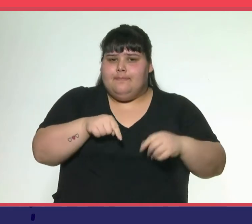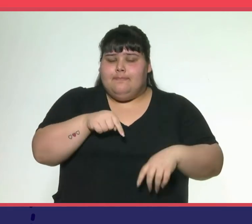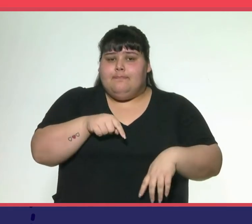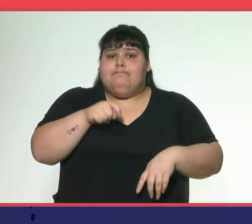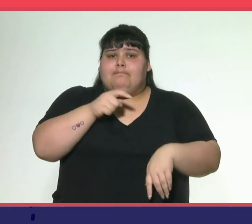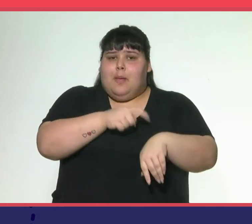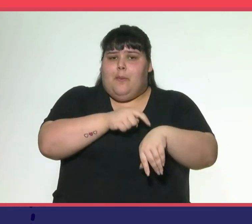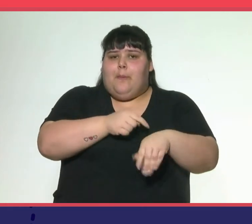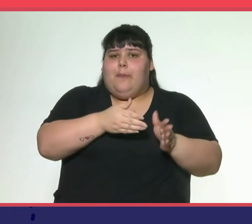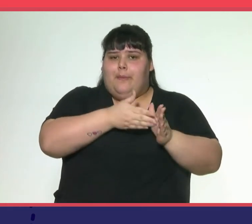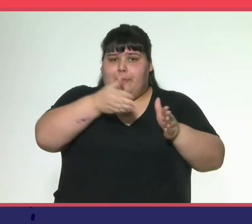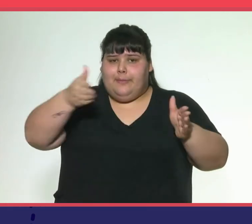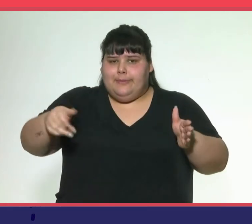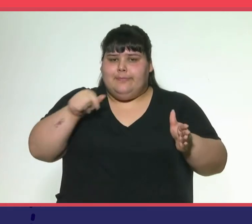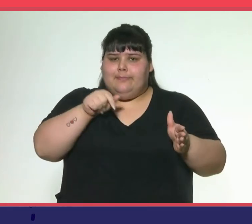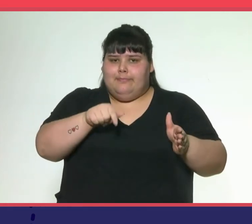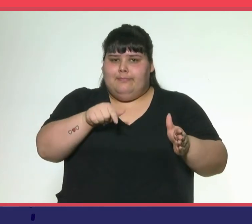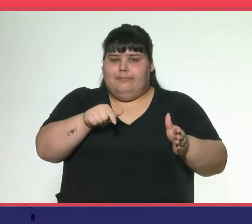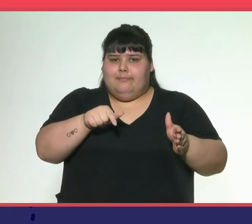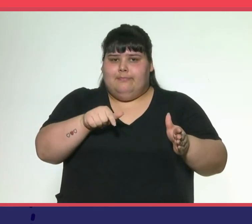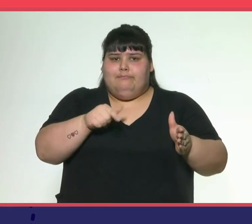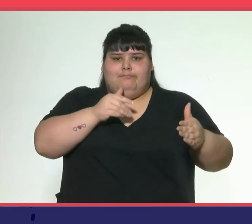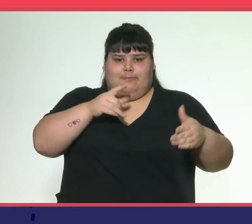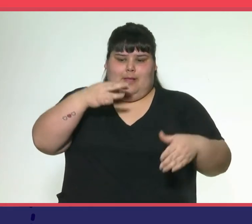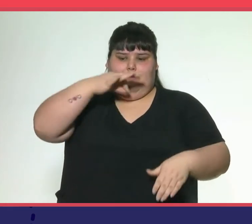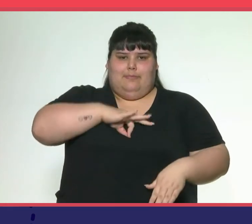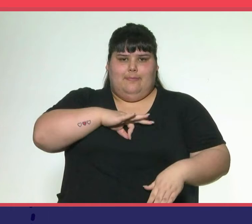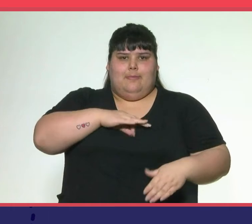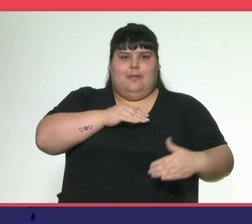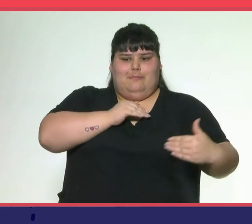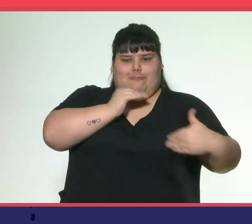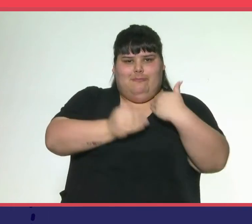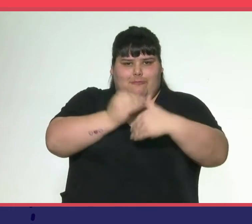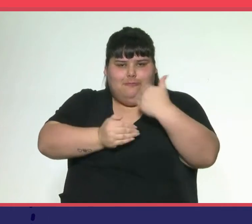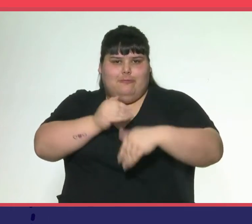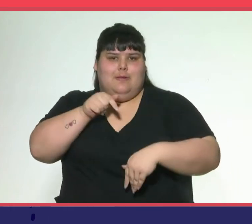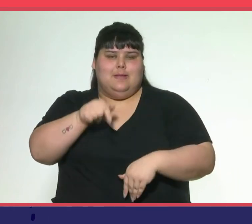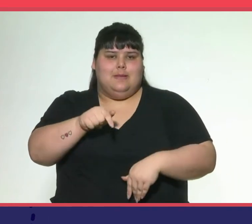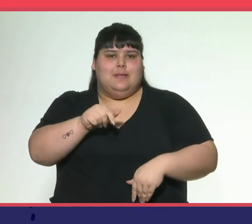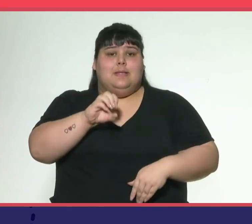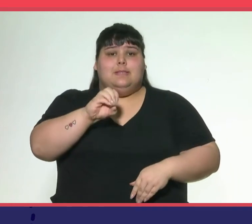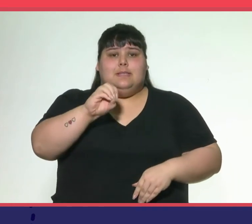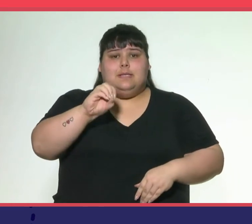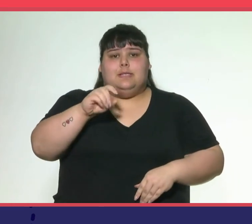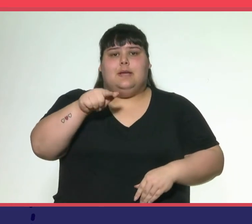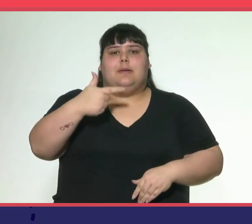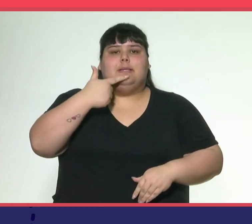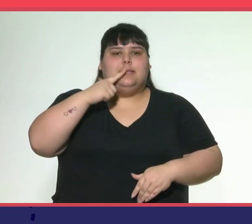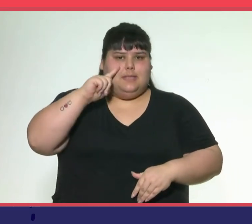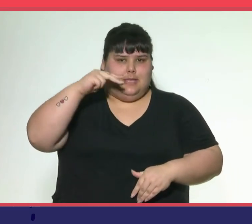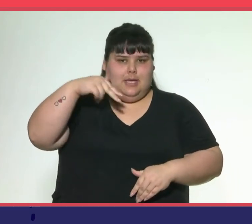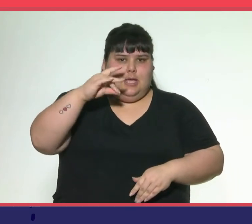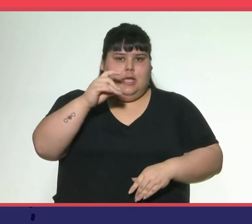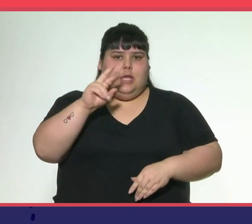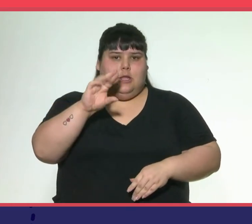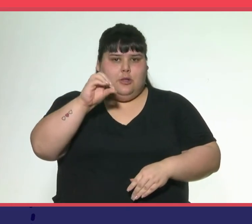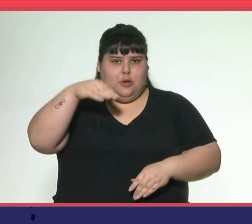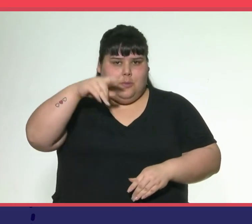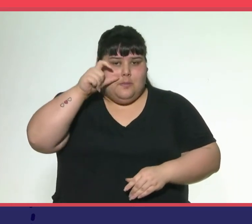esta etapa avanzada por la infección del vih es la que se denomina síndrome de inmunodeficiencia